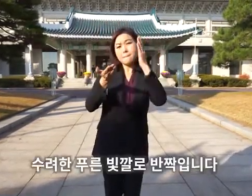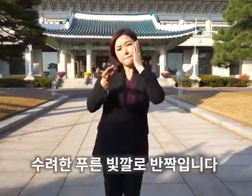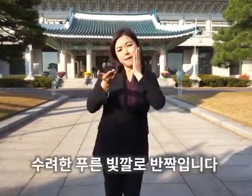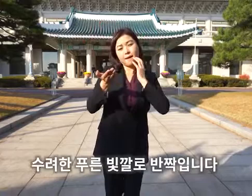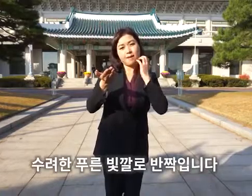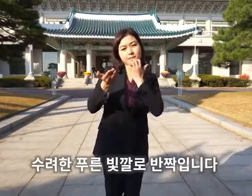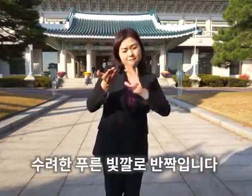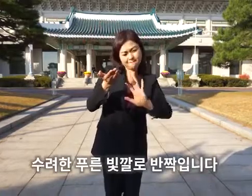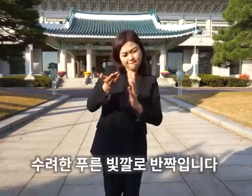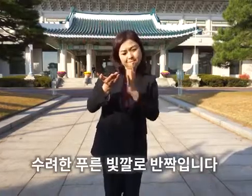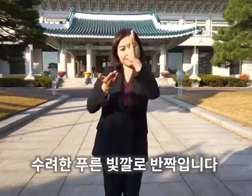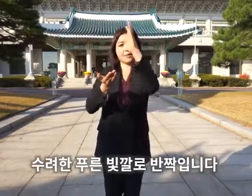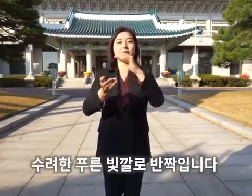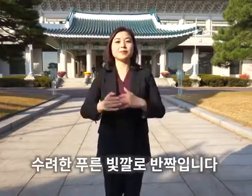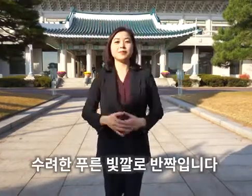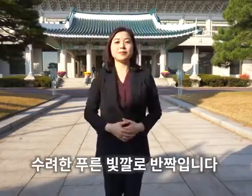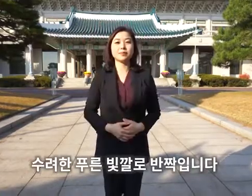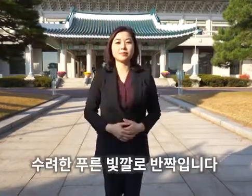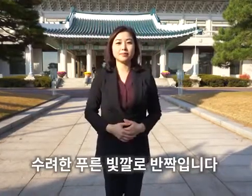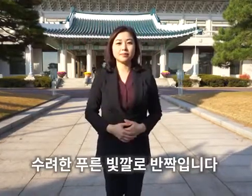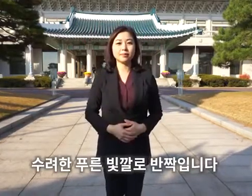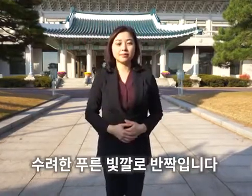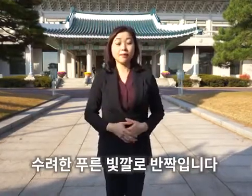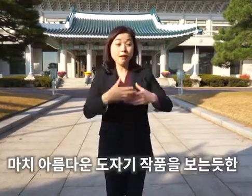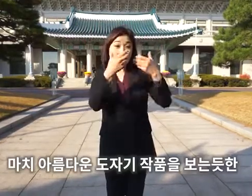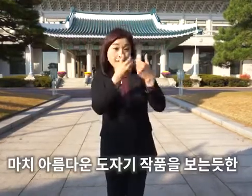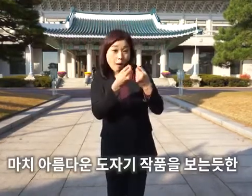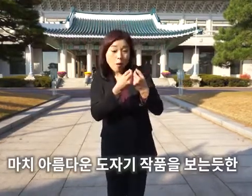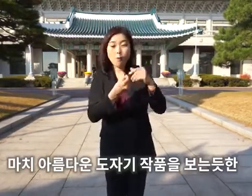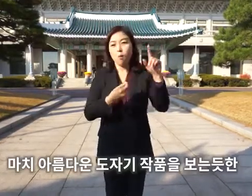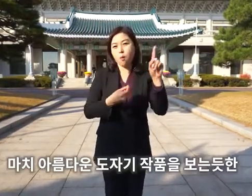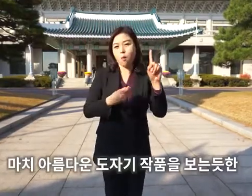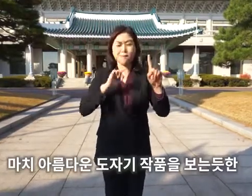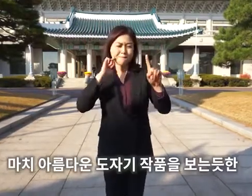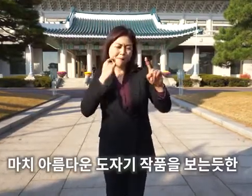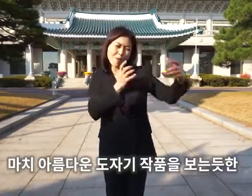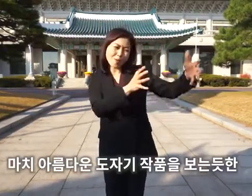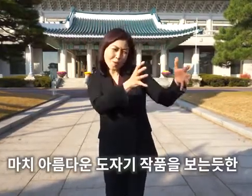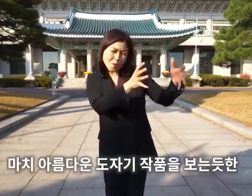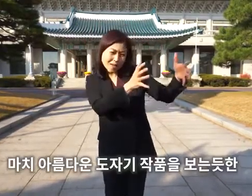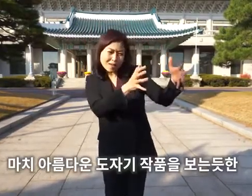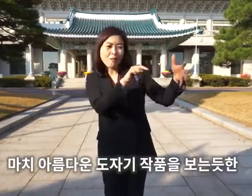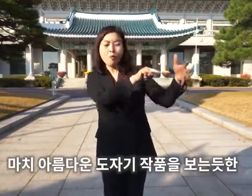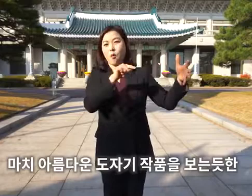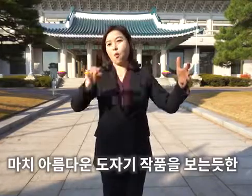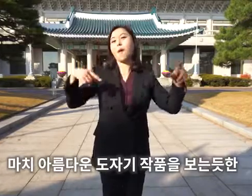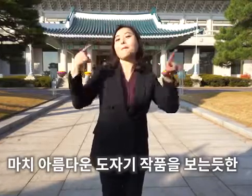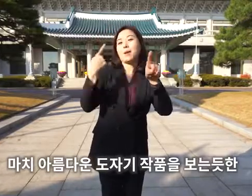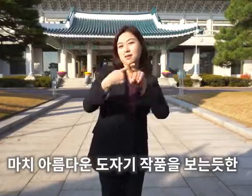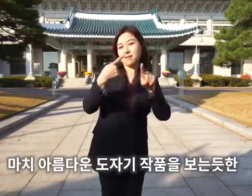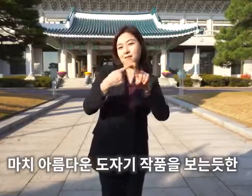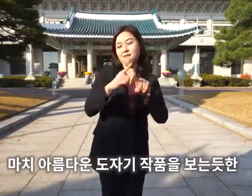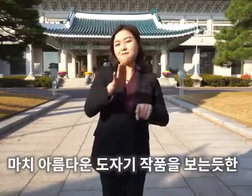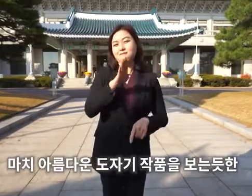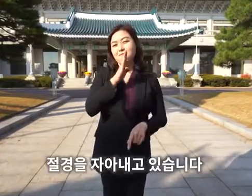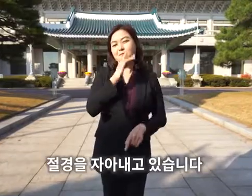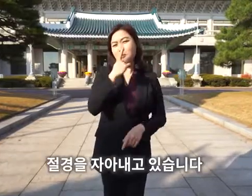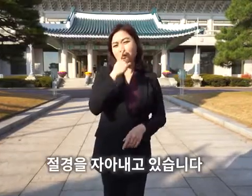덕분에 수려한 푸른 빛깔로 반짝입니다. 마치 아름다운 도자기 작품을